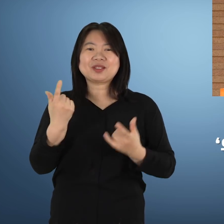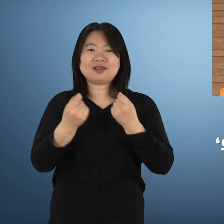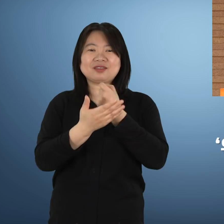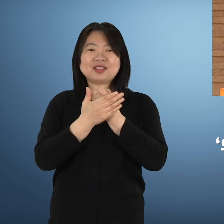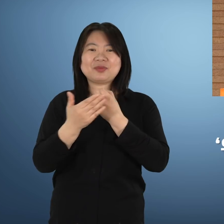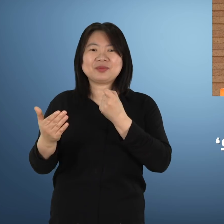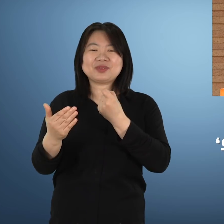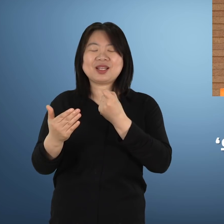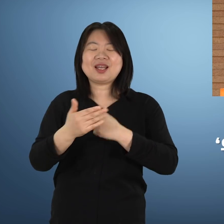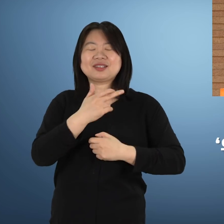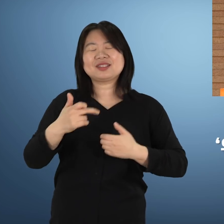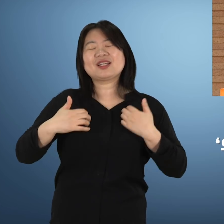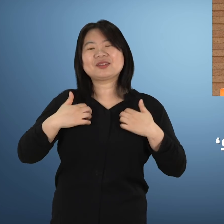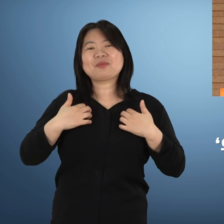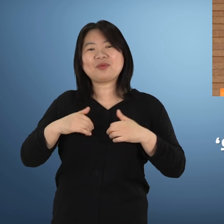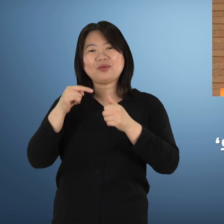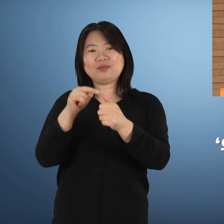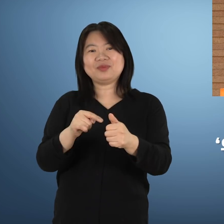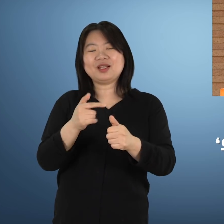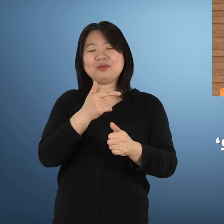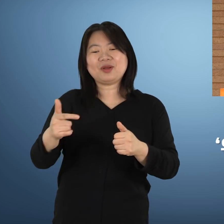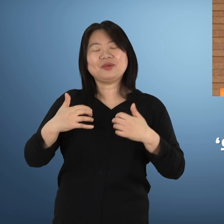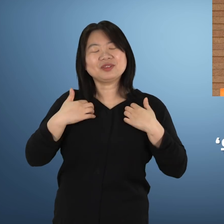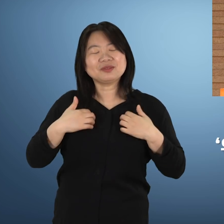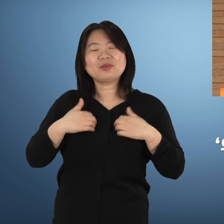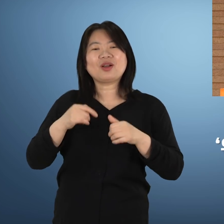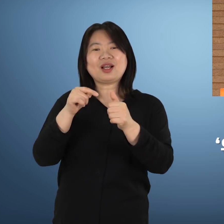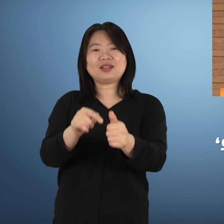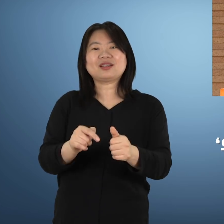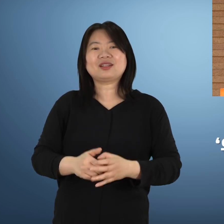그러므로 크게 기뻐하라, 매우 기뻐하라.